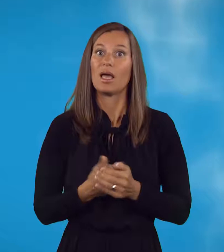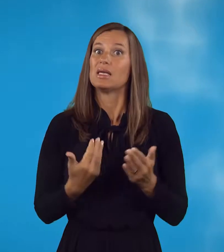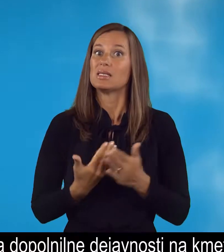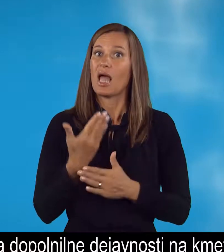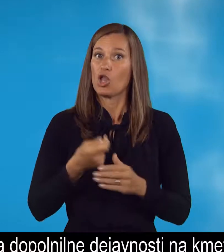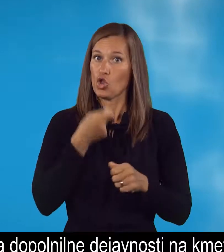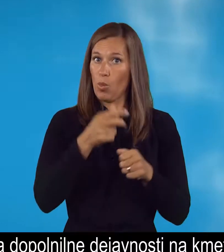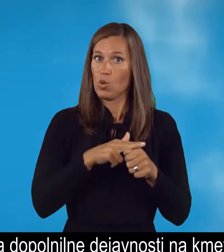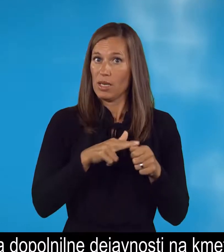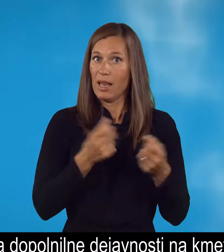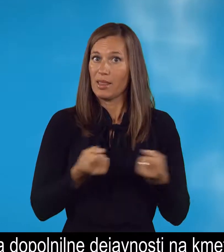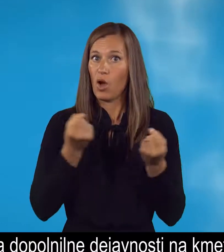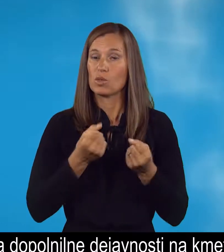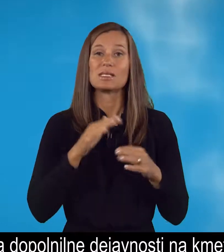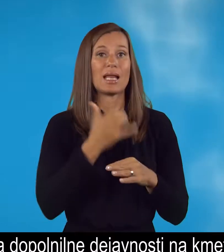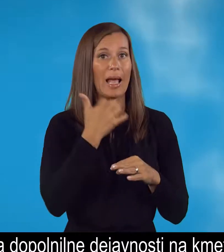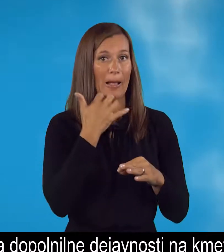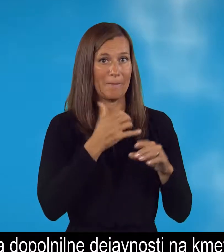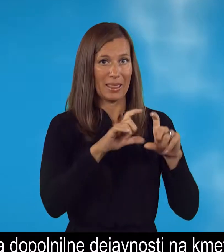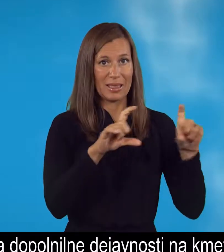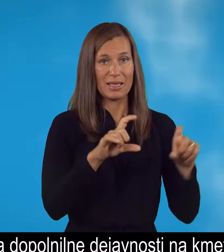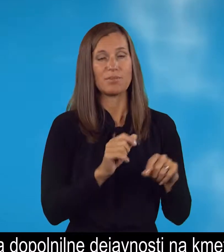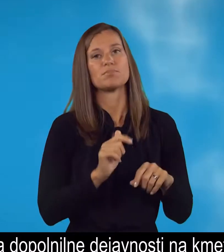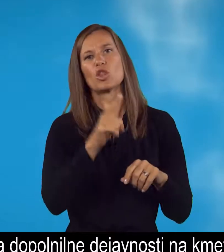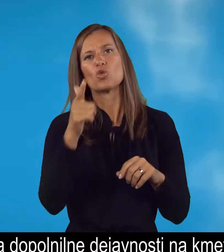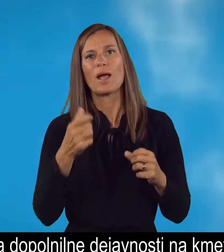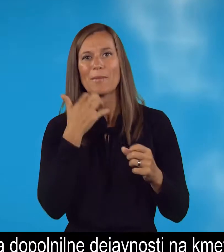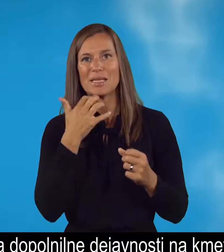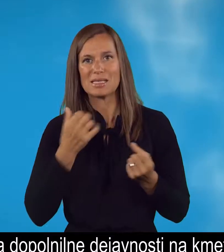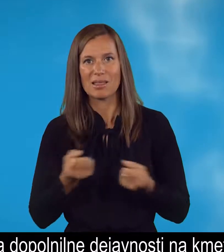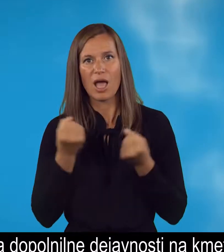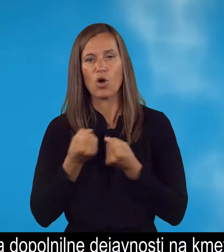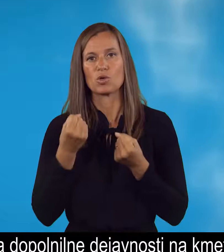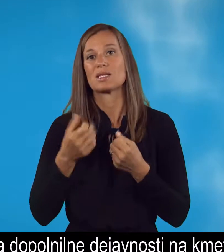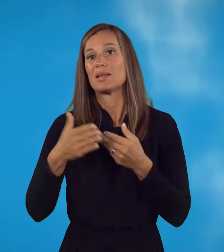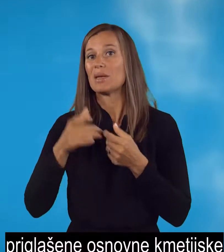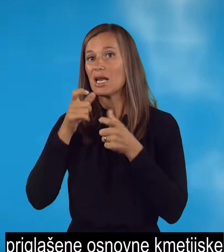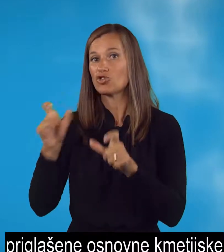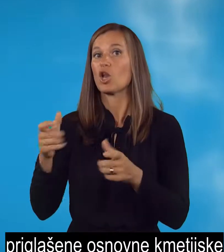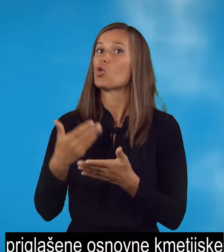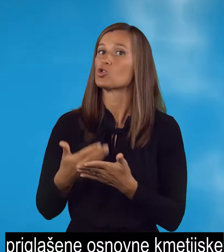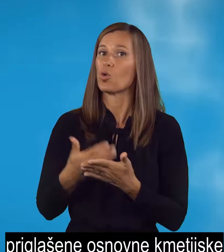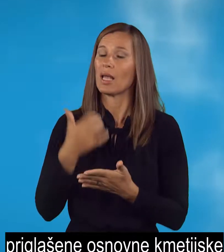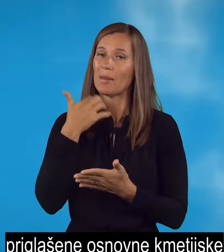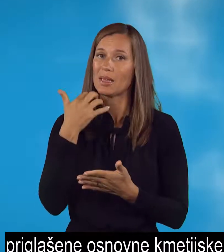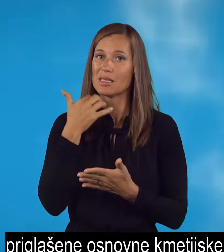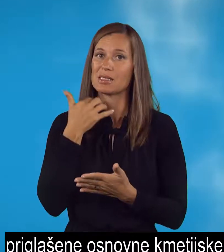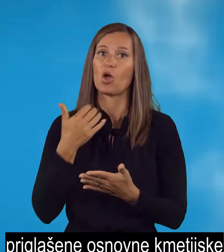Za dopolnilne dejavnosti na kmetiji, druge kmetijske dejavnosti ter priglašene osnovne kmetijske in